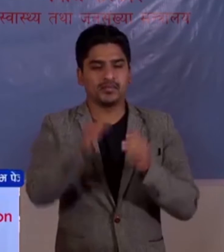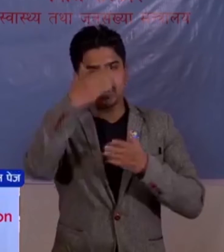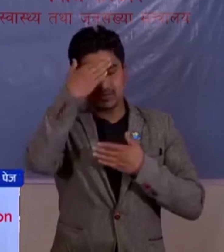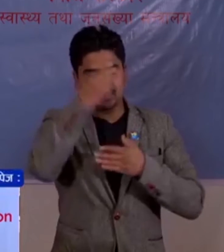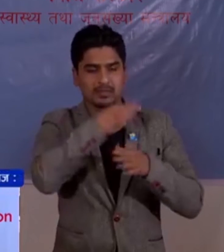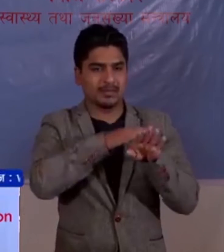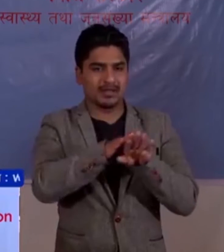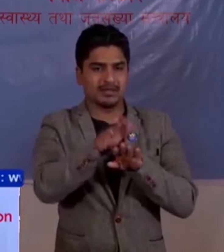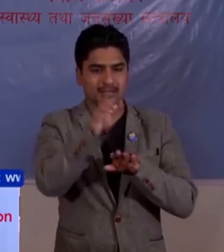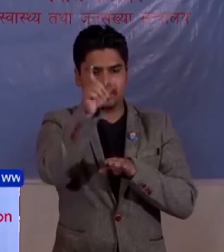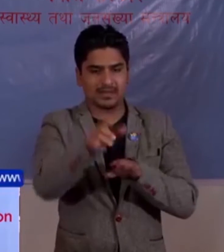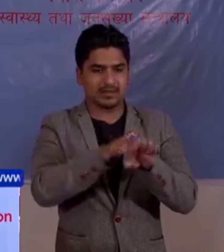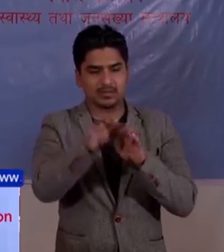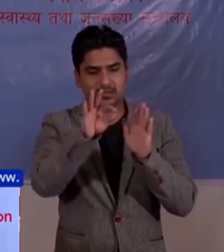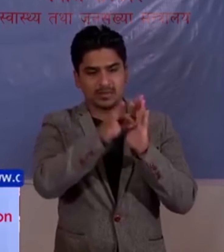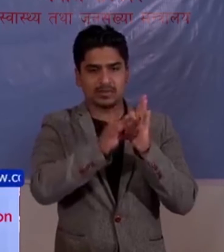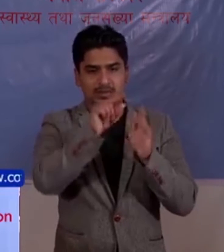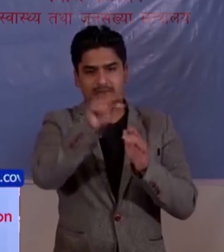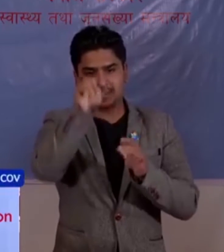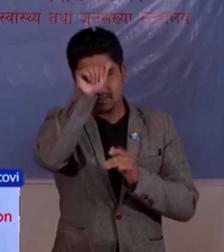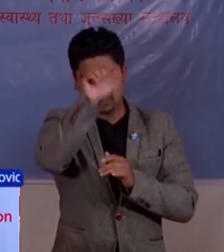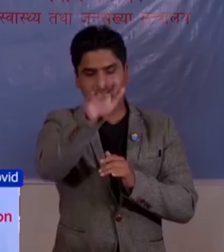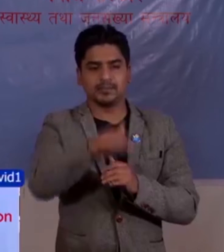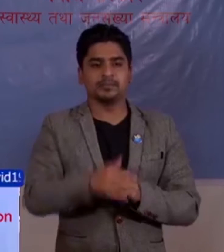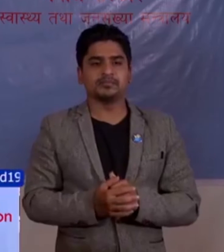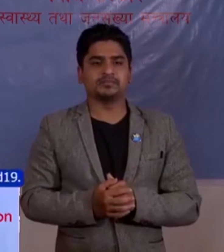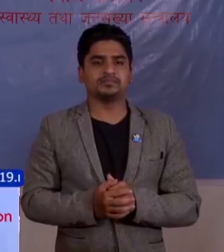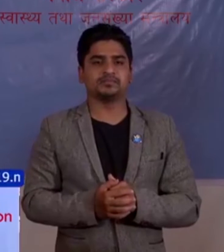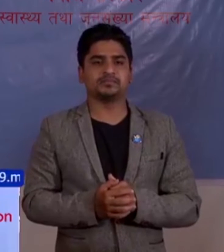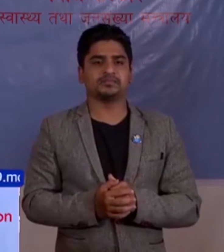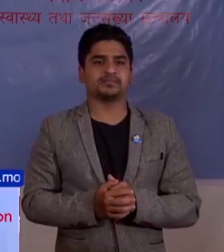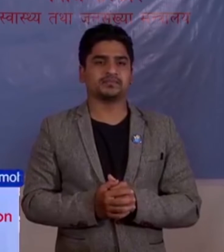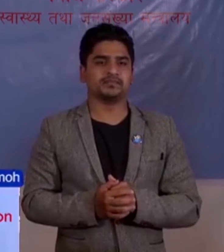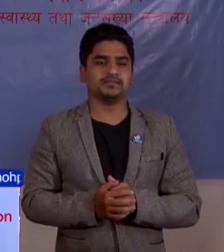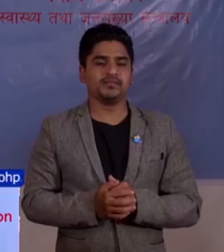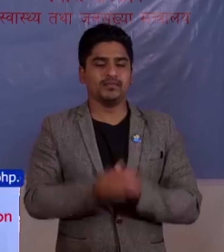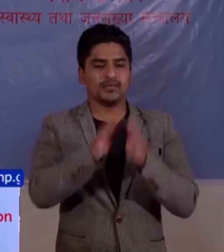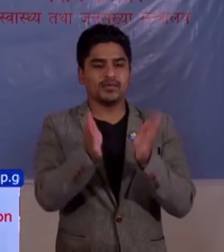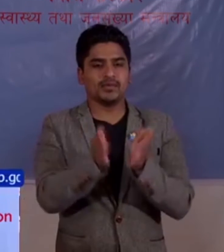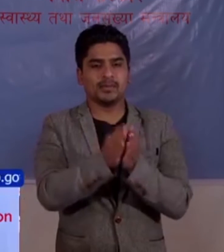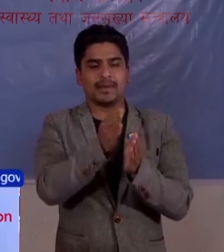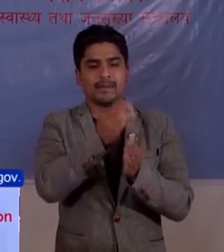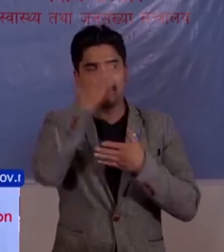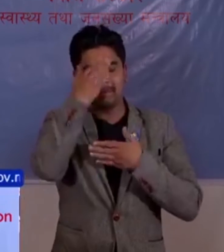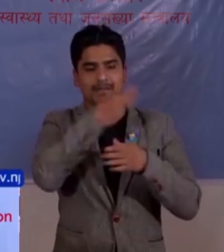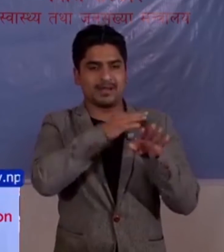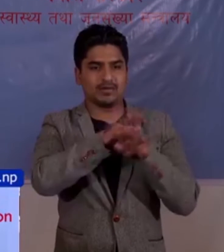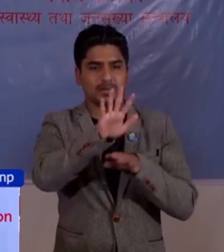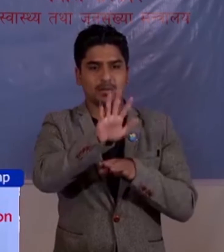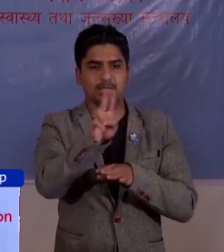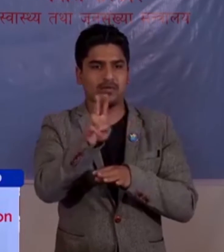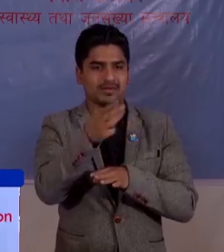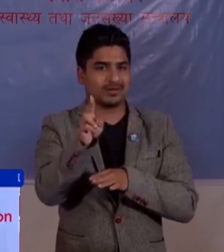संक्रमित व्यक्तिहरूको विवरणको बारेमा अपडेट गराउन चाहन्छु। कुल संक्रमितको संख्या 52